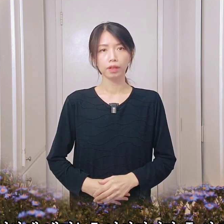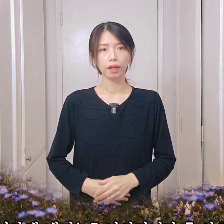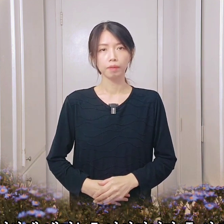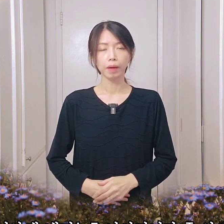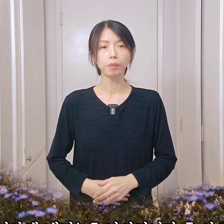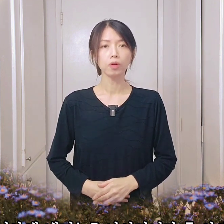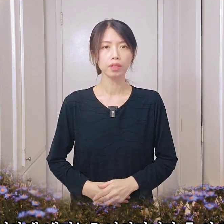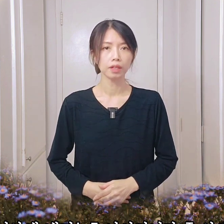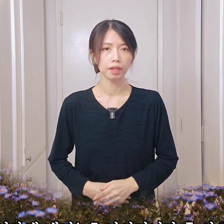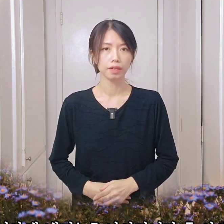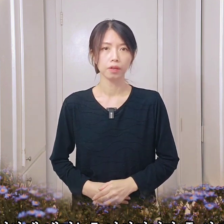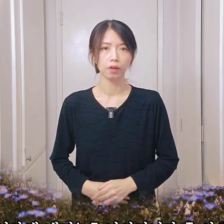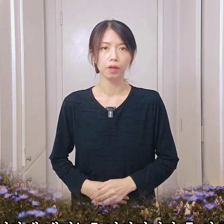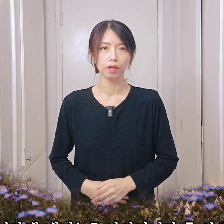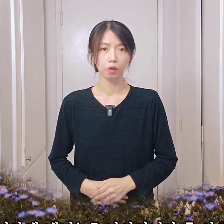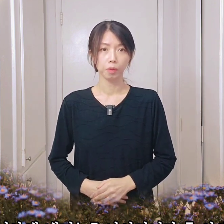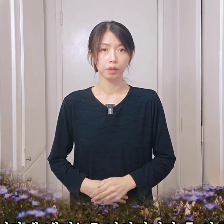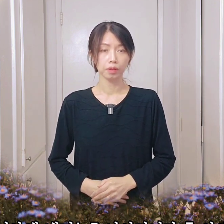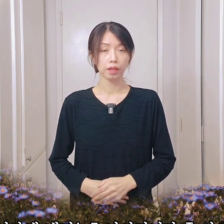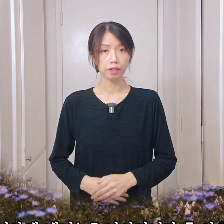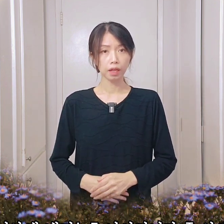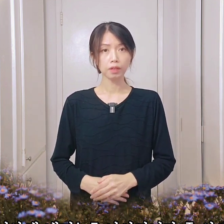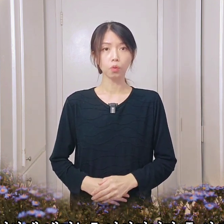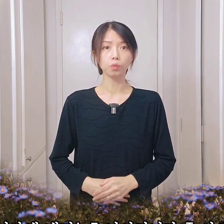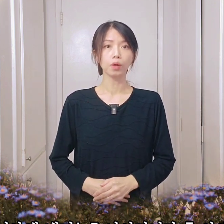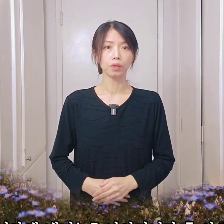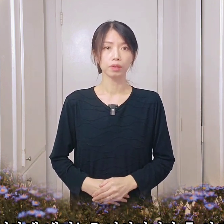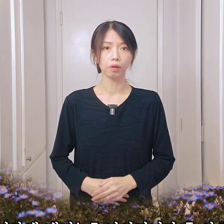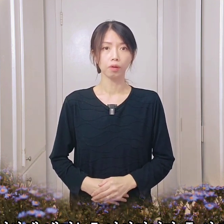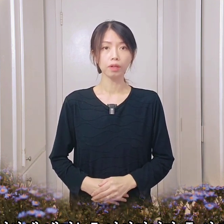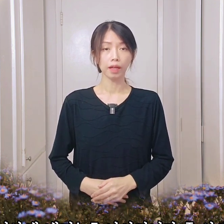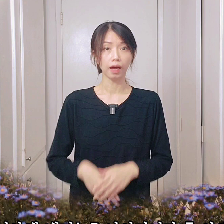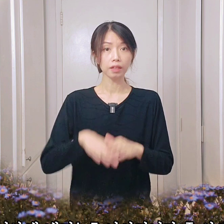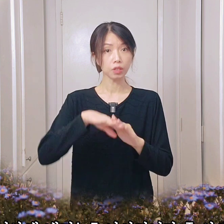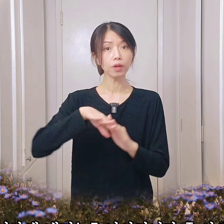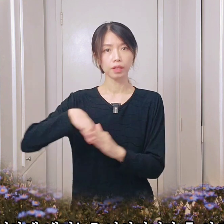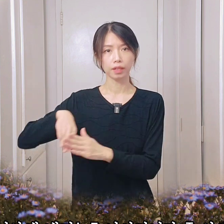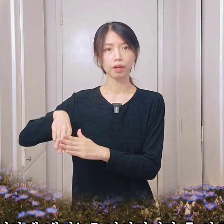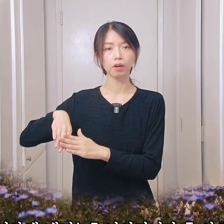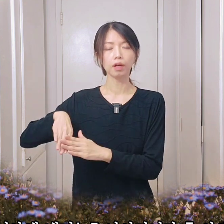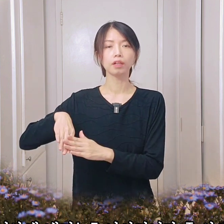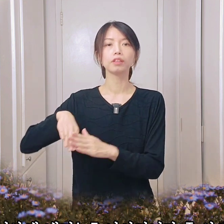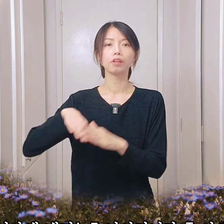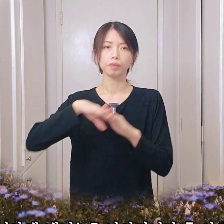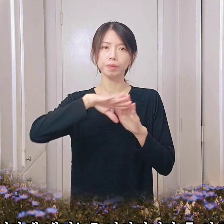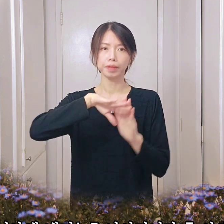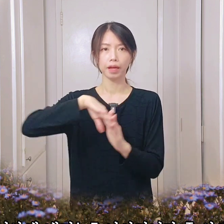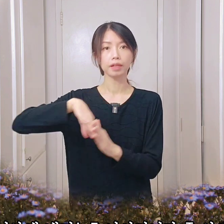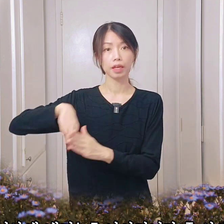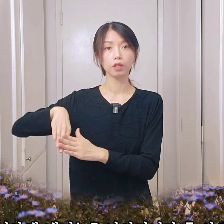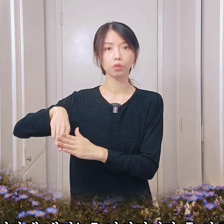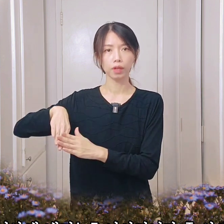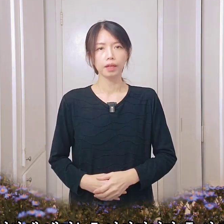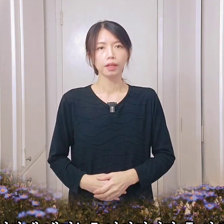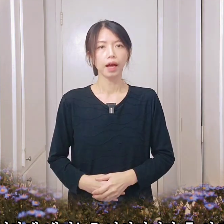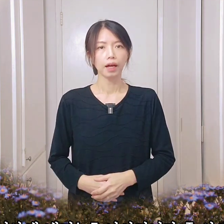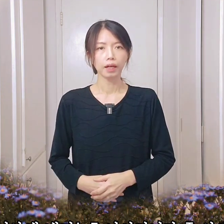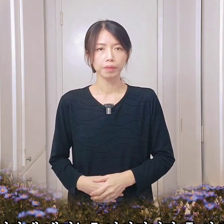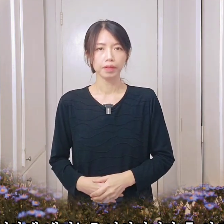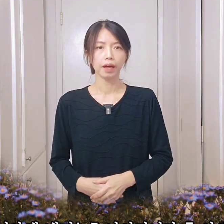하고 있는데 밥 먹을 시간이 됐어요. 그러면은 내가 식탁에서 공부하고 있던 거를 다 치워야 되잖아요. 그런 의미입니다.